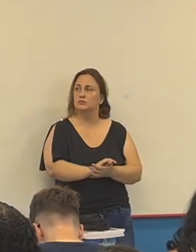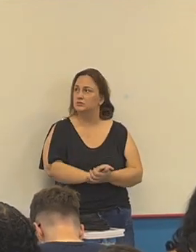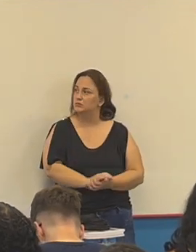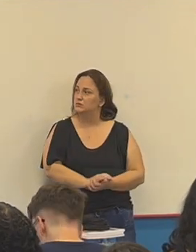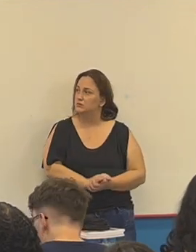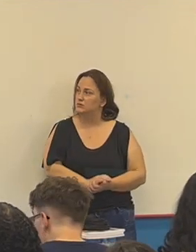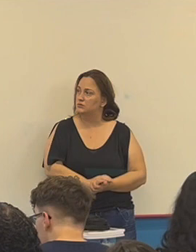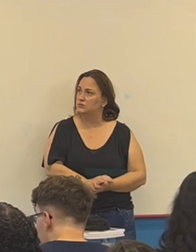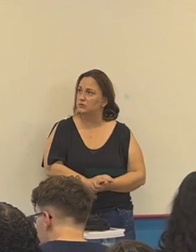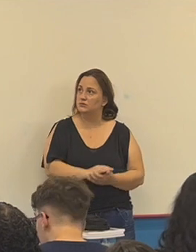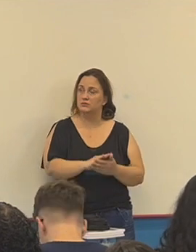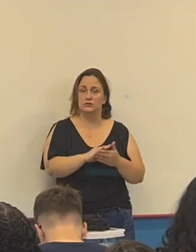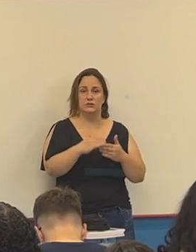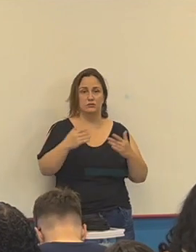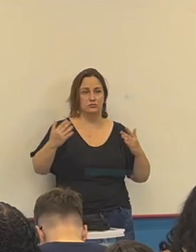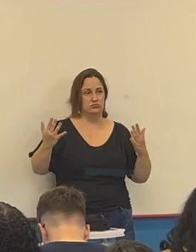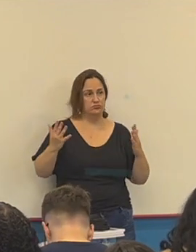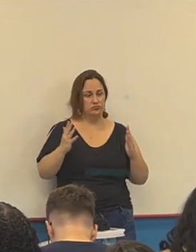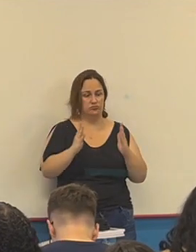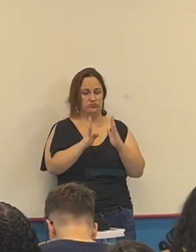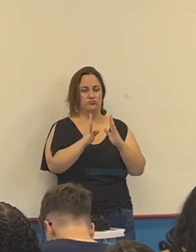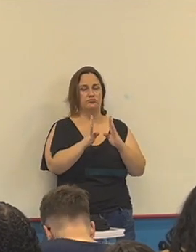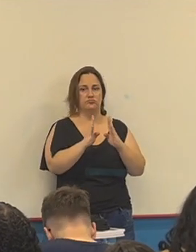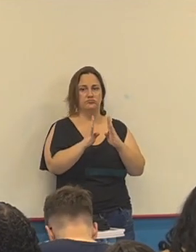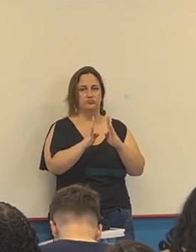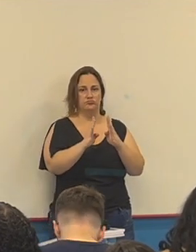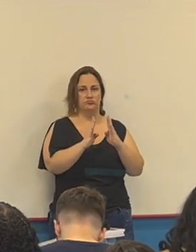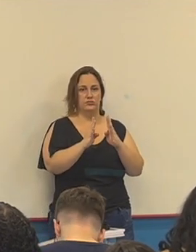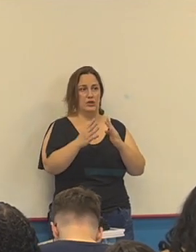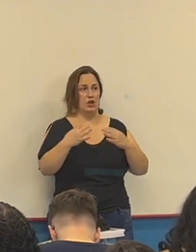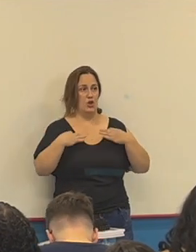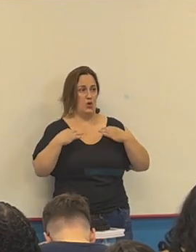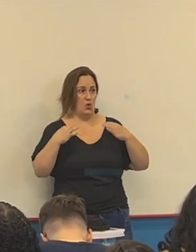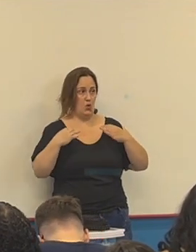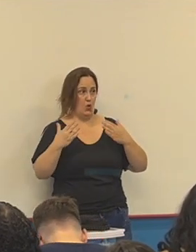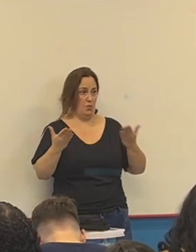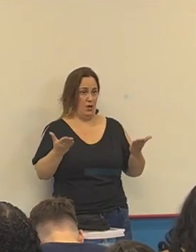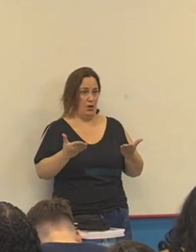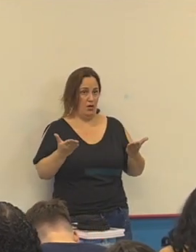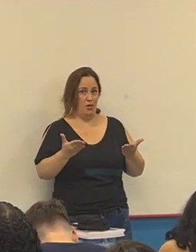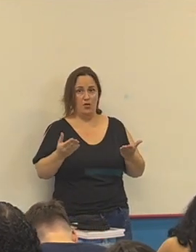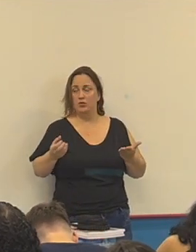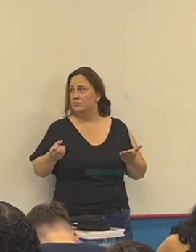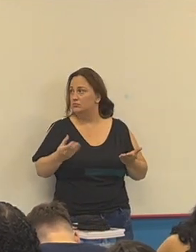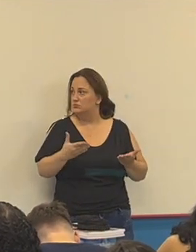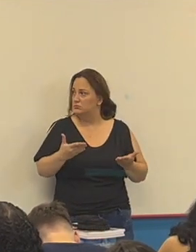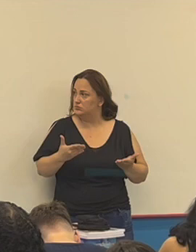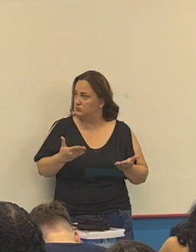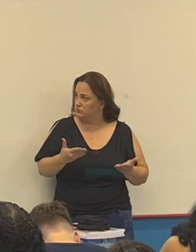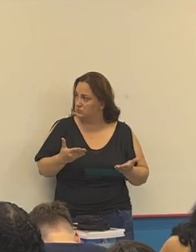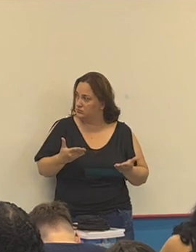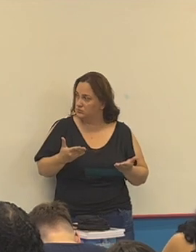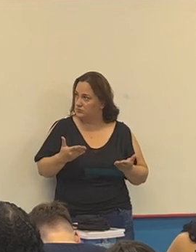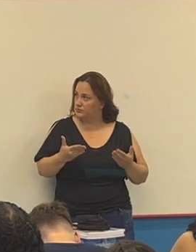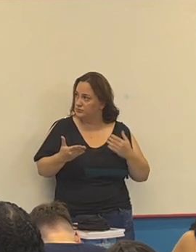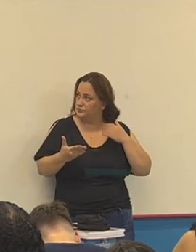essas pessoas e colocar no mesmo ambiente pessoas com roupa de hoje em dia, né, nesse caso,